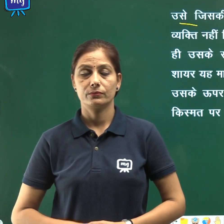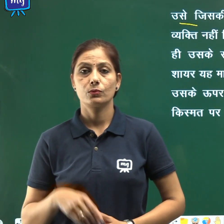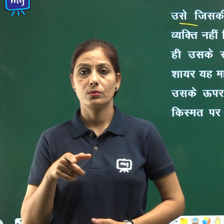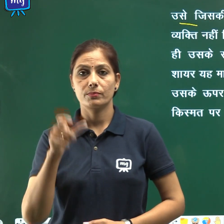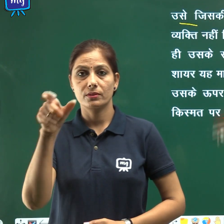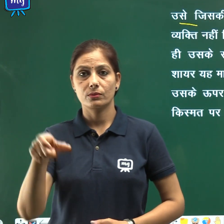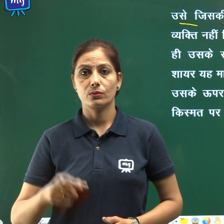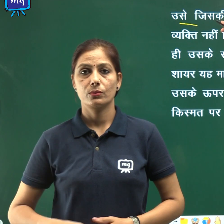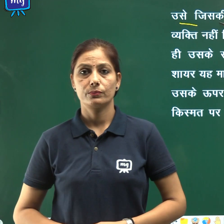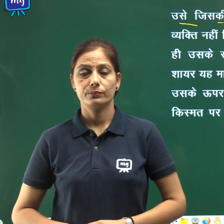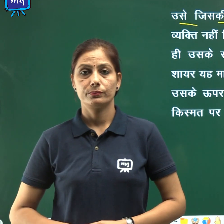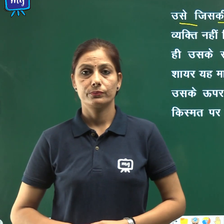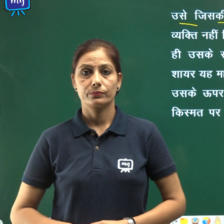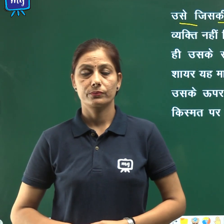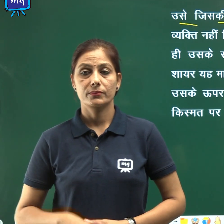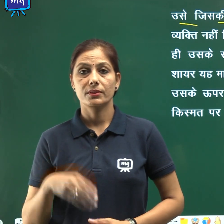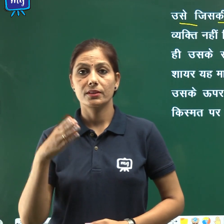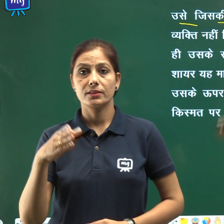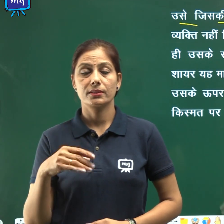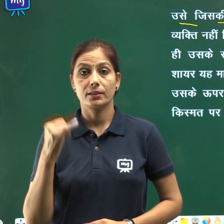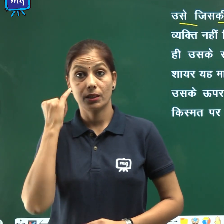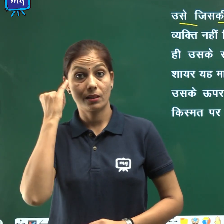उसे जिसकी तलाश थी